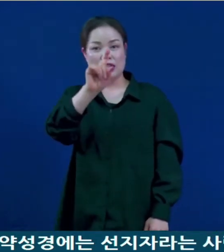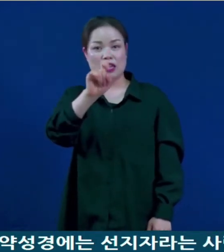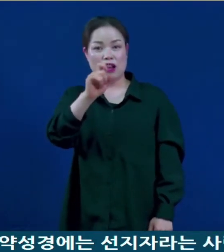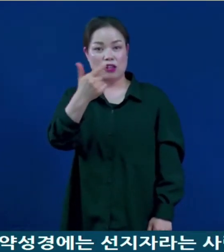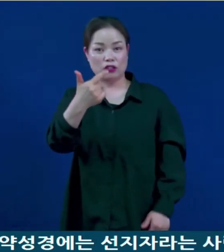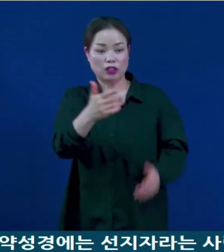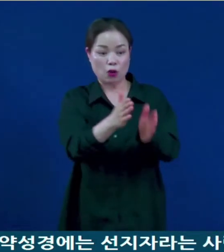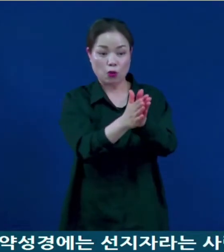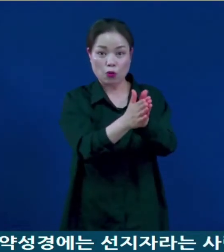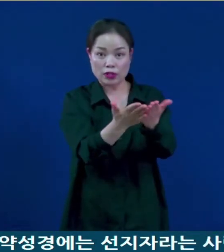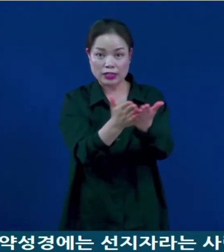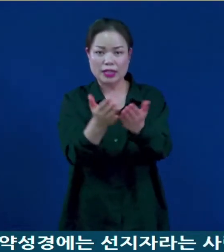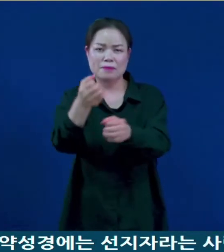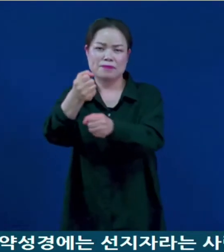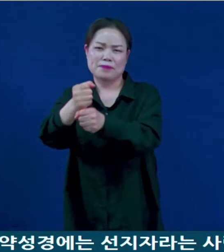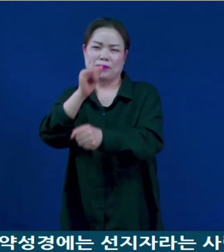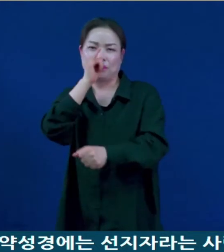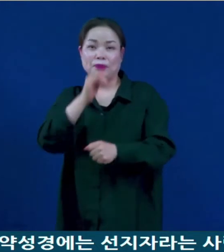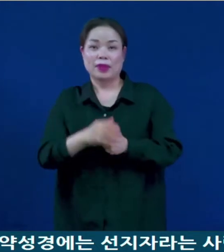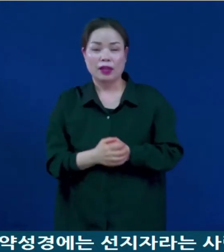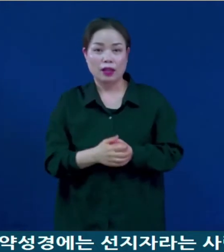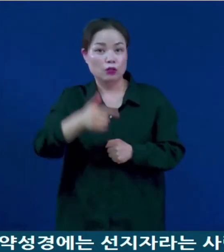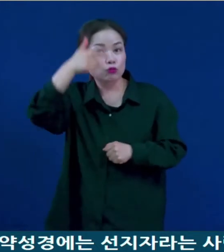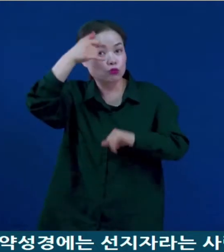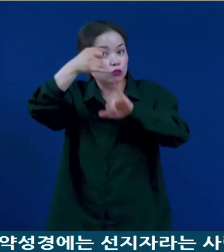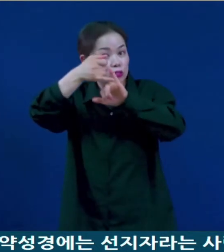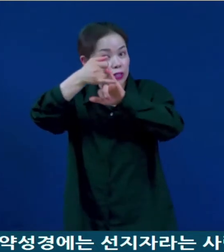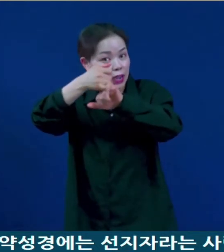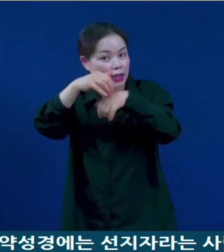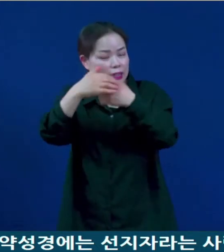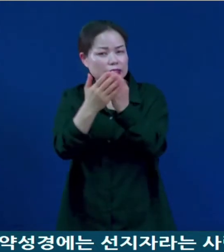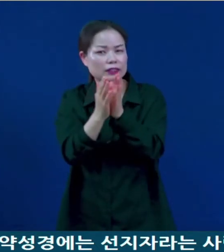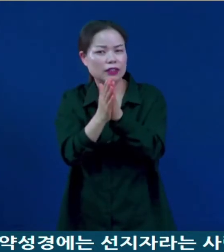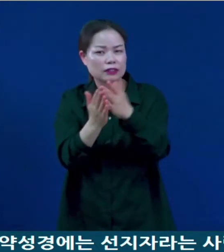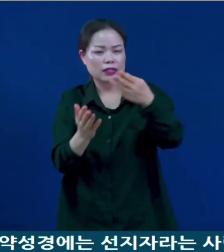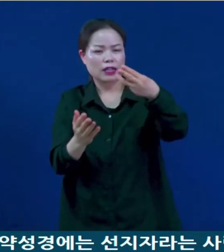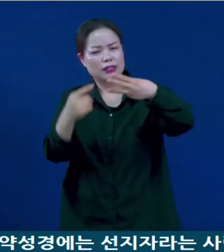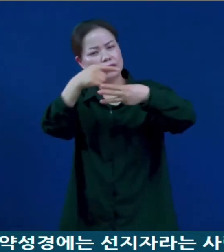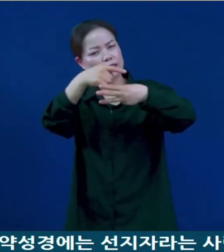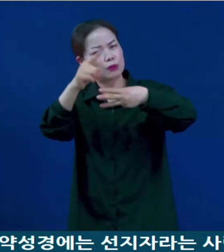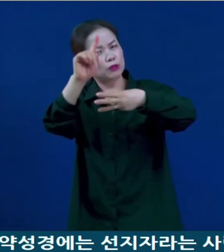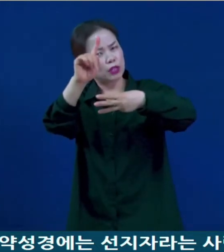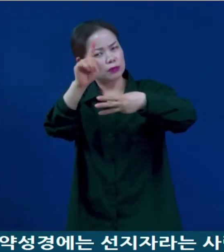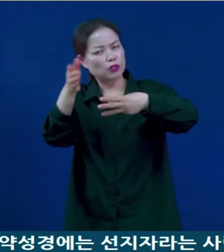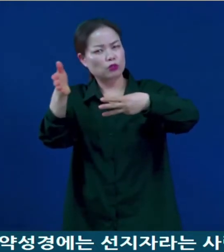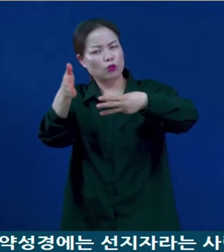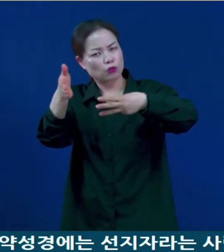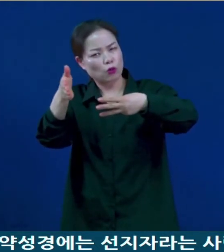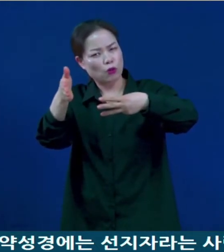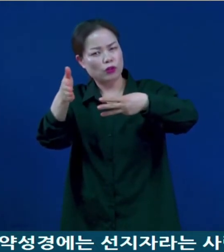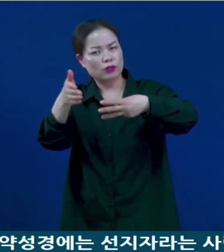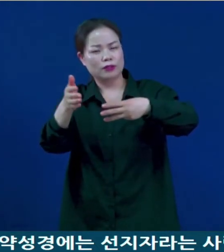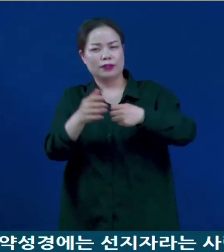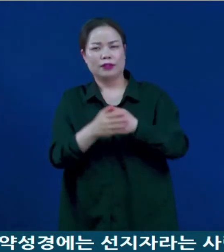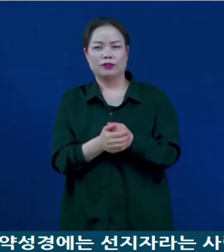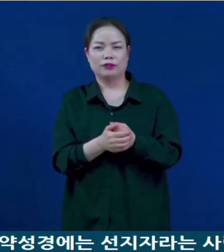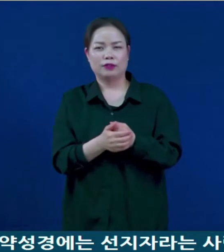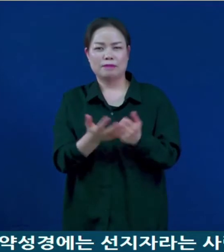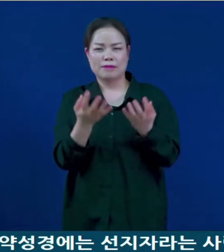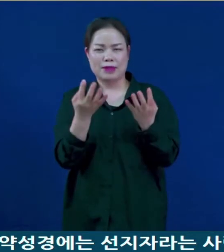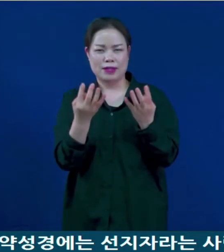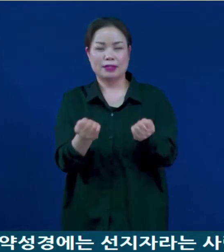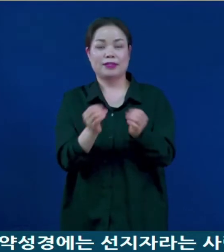16권의 책이 있습니다. 구약 성경의 한 3분의 1쯤이나 될 만큼 굉장히